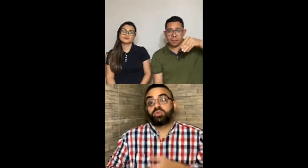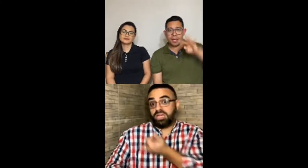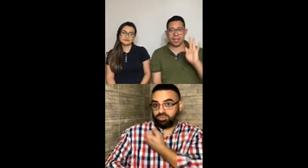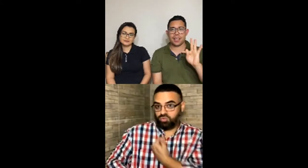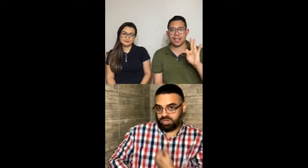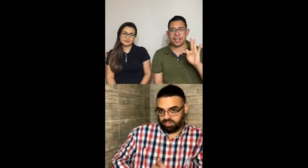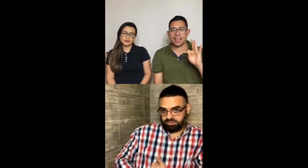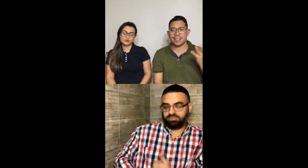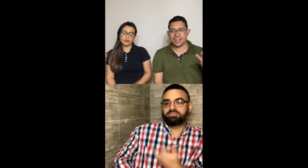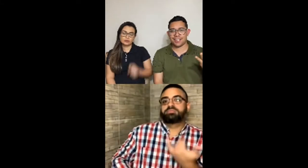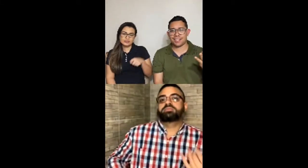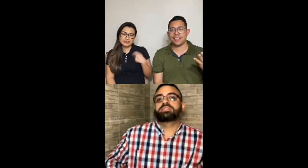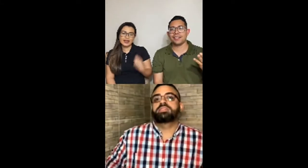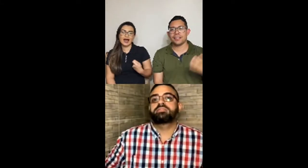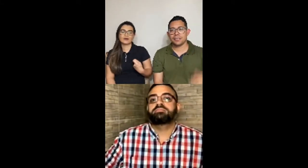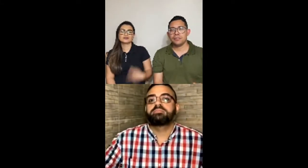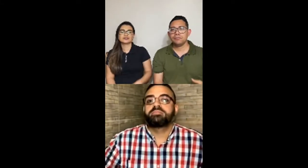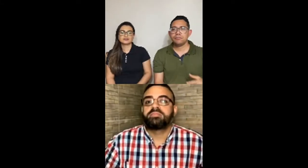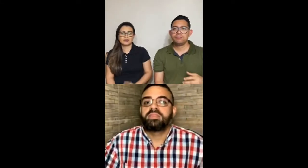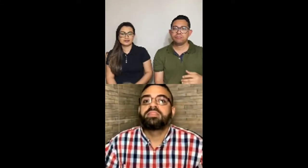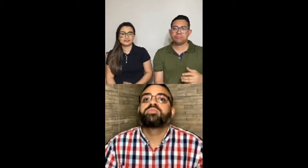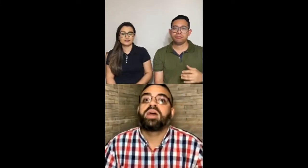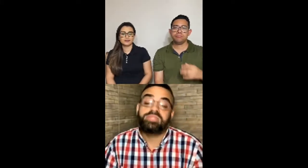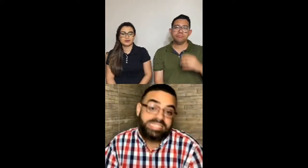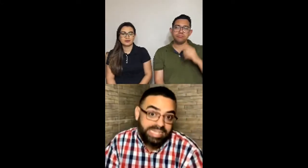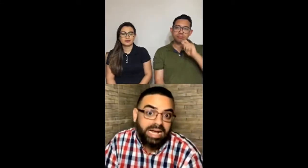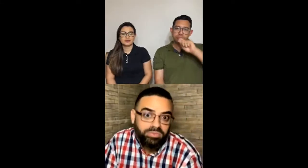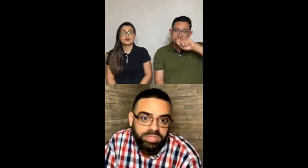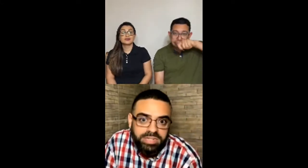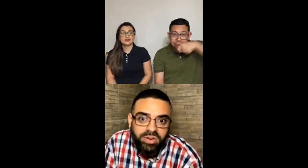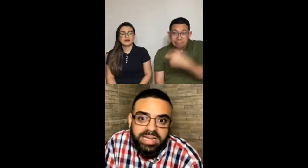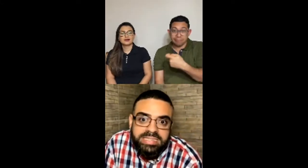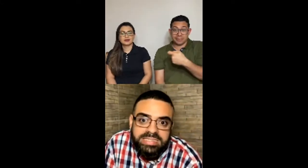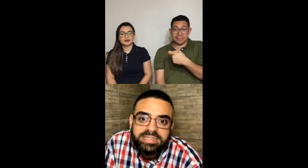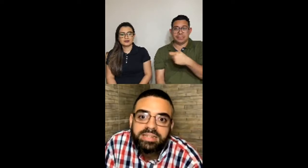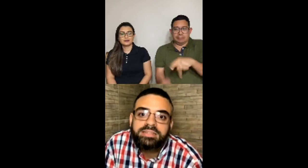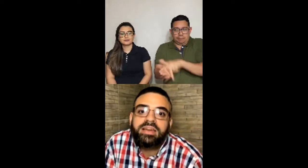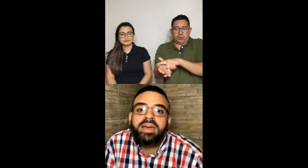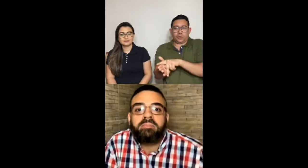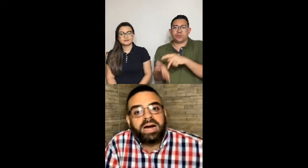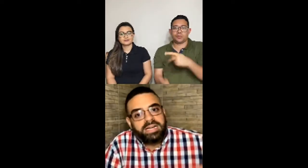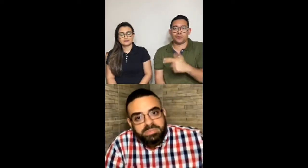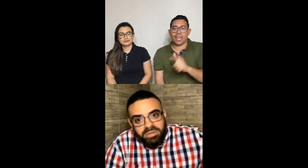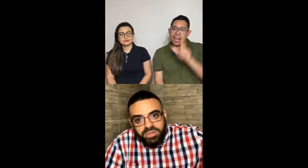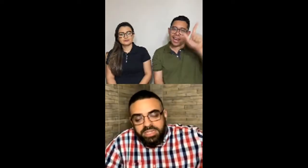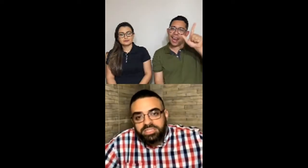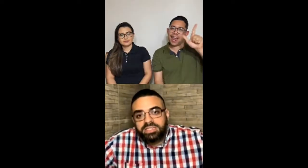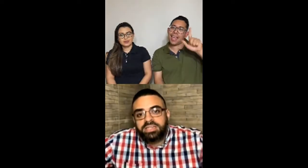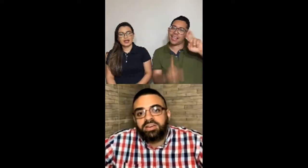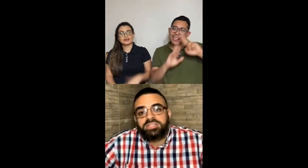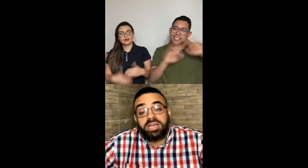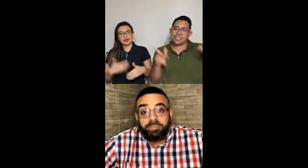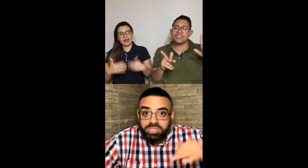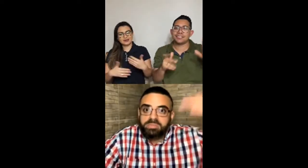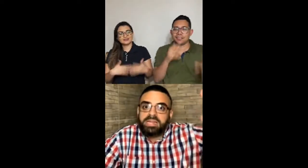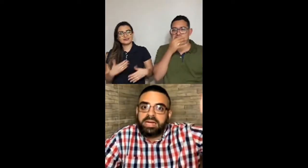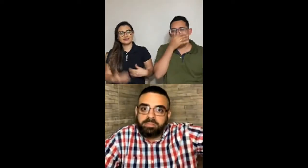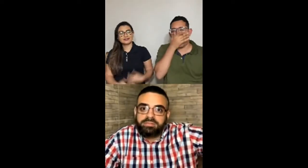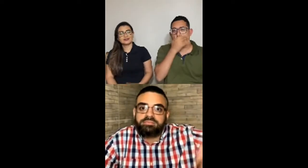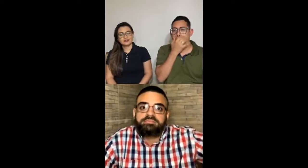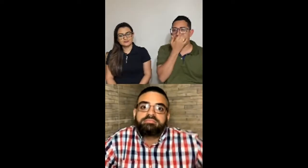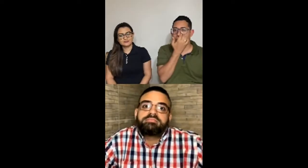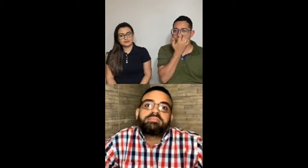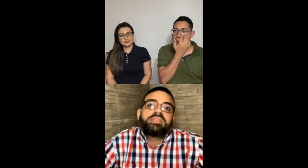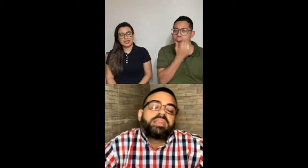Mateus é MT. Tem um sinal. Então não é Mateus, não é João, entendeu? Não é um sinal do